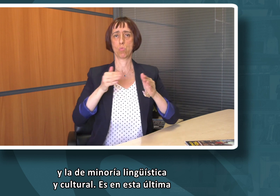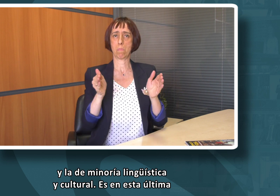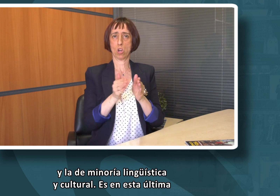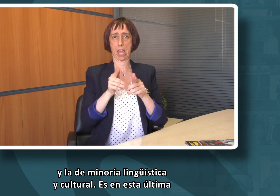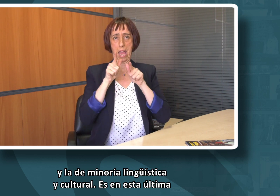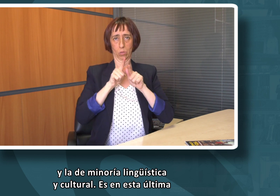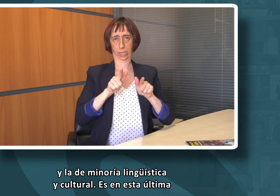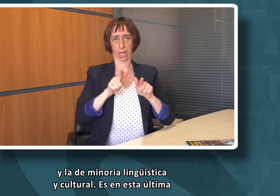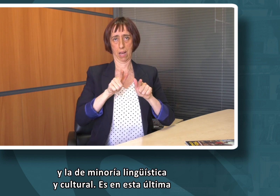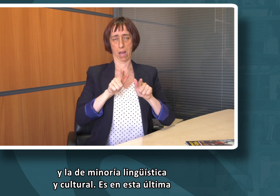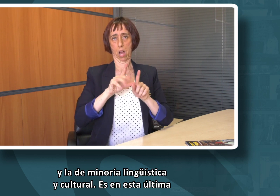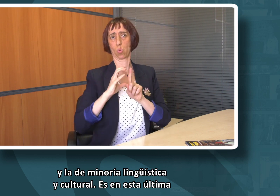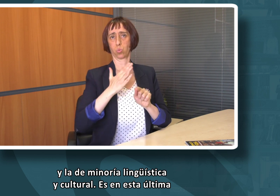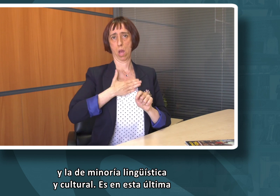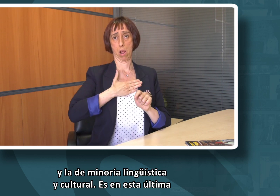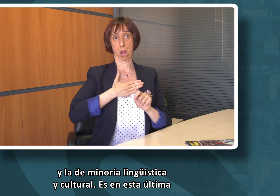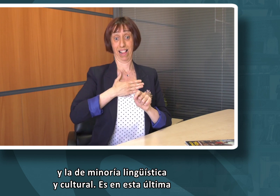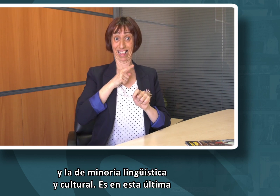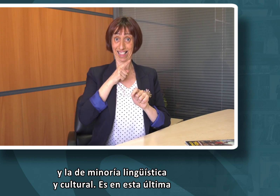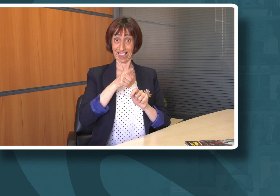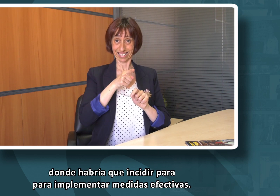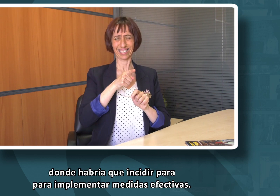para implementar medidas efectivas.